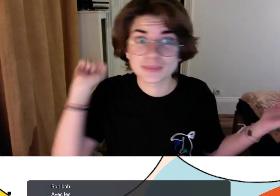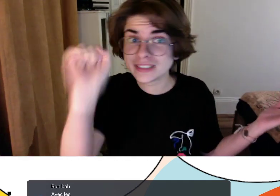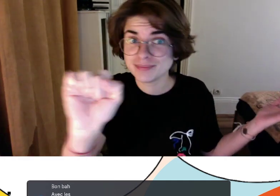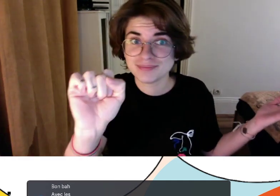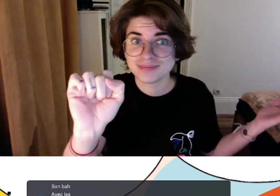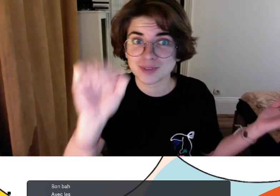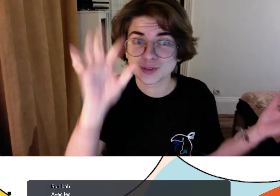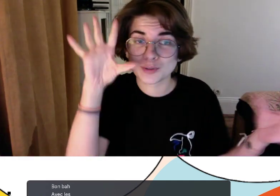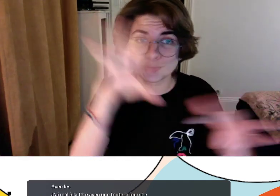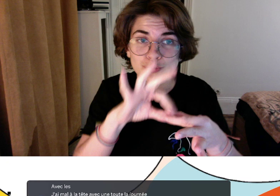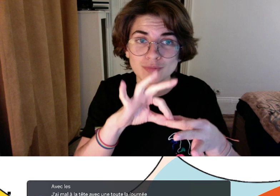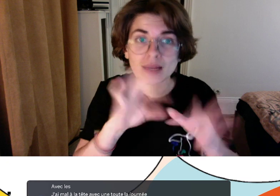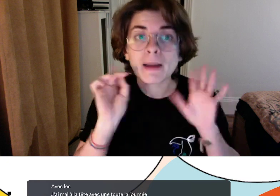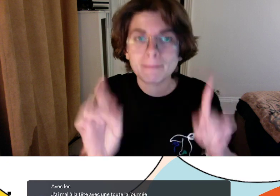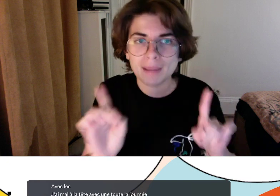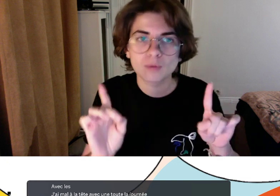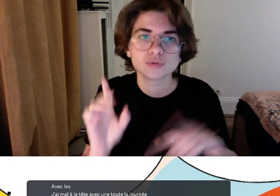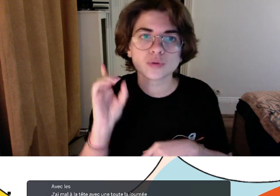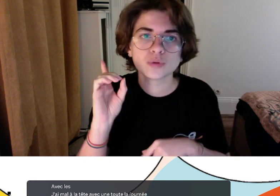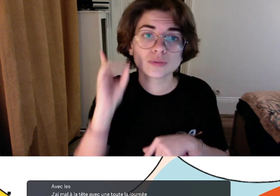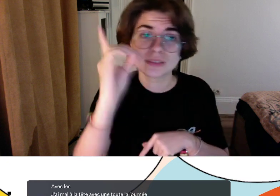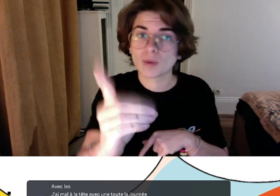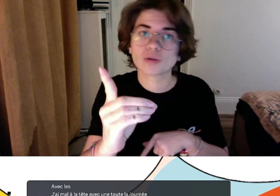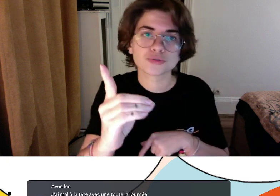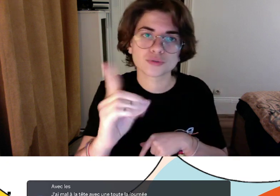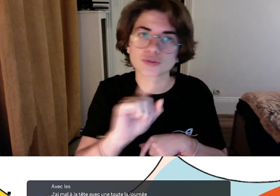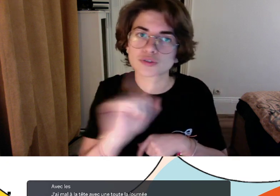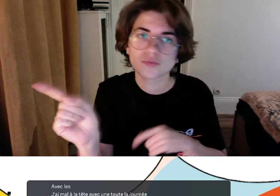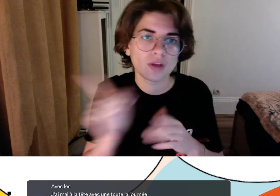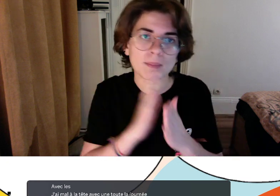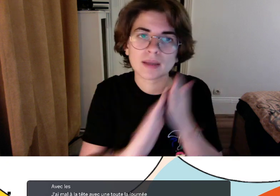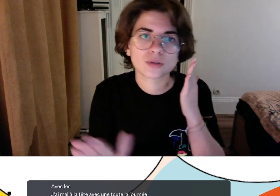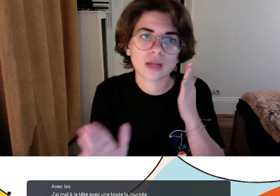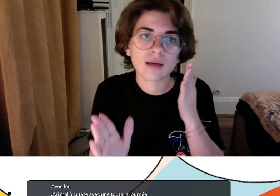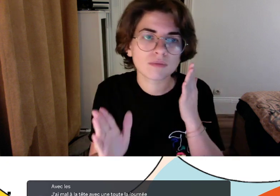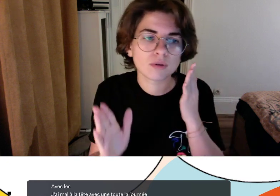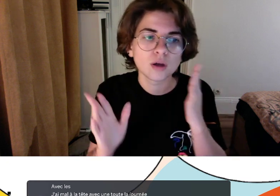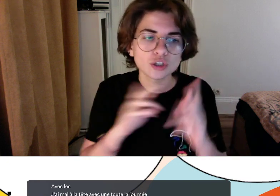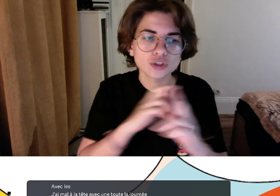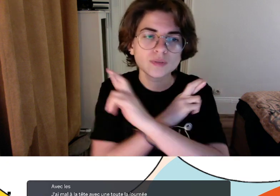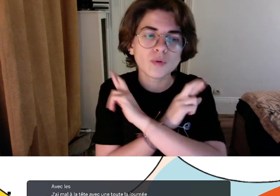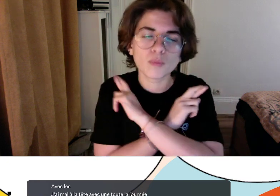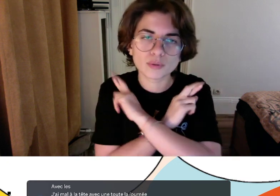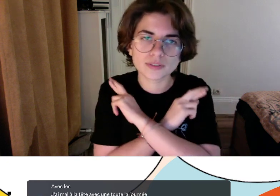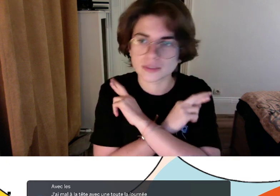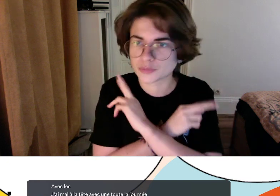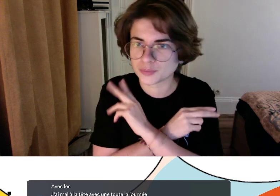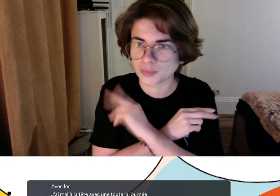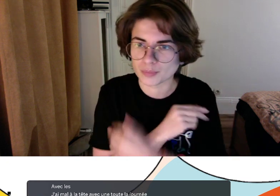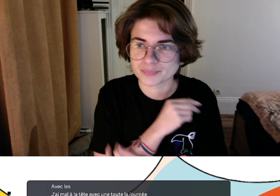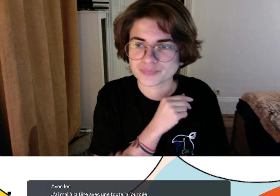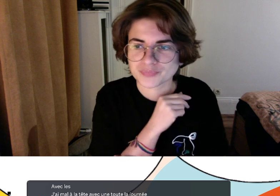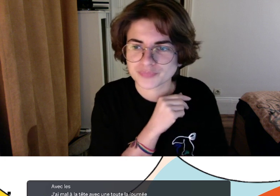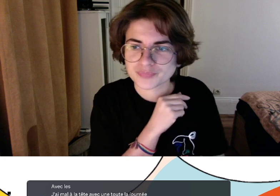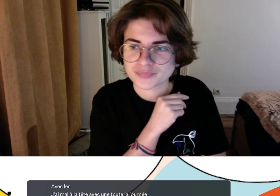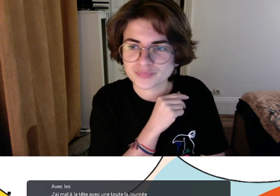à samedi. On se retrouve. Par contre, dimanche, je ne ferai pas de live. Je vais me reposer un petit